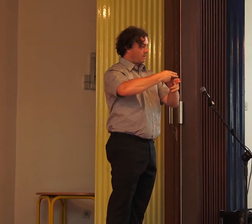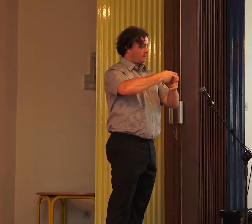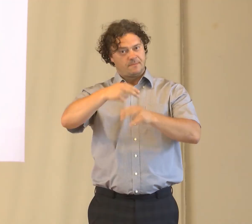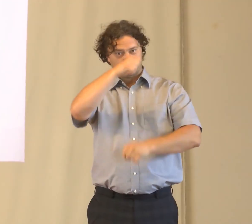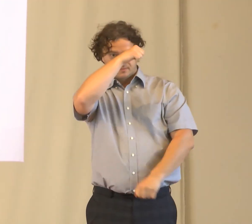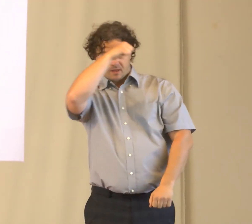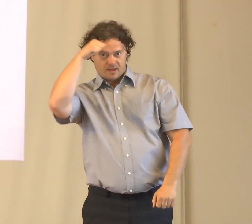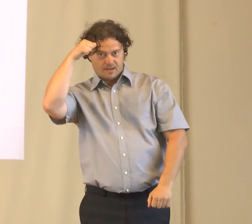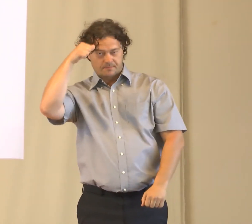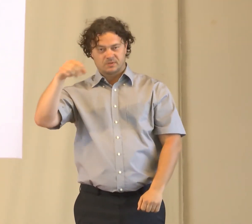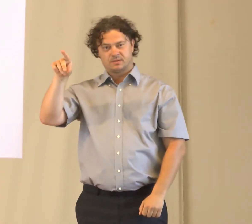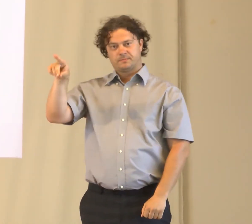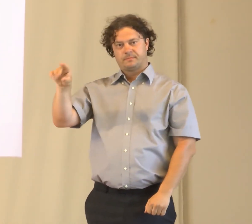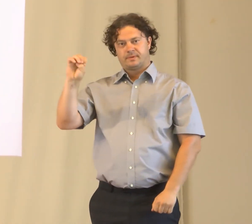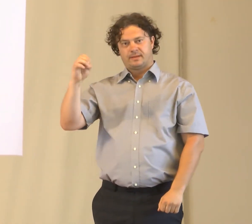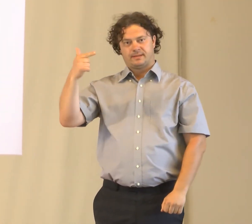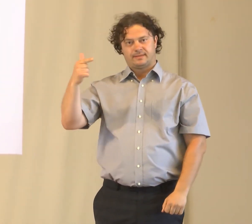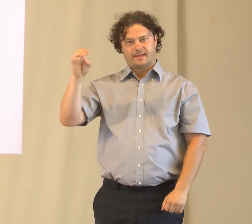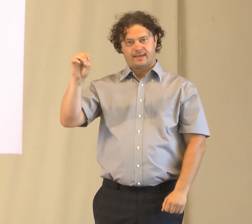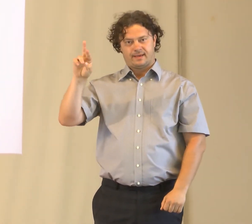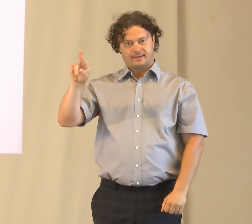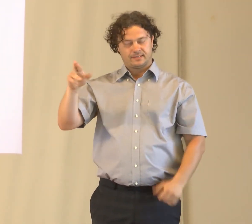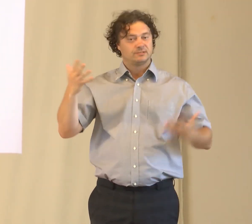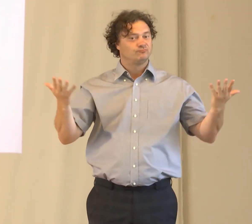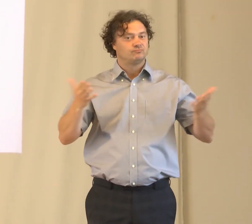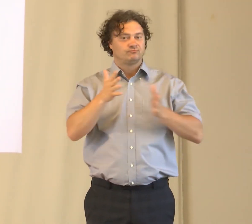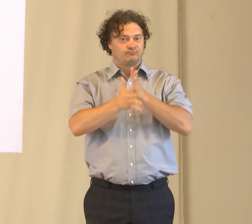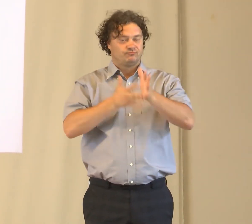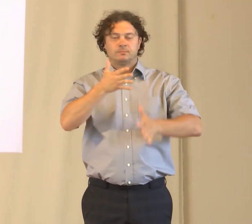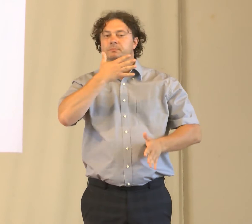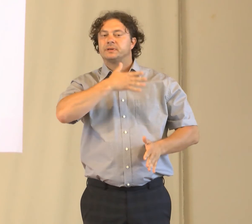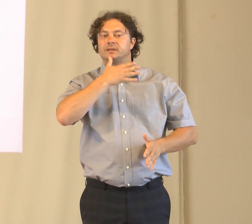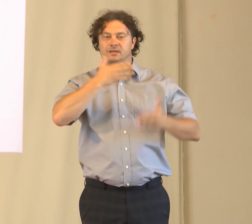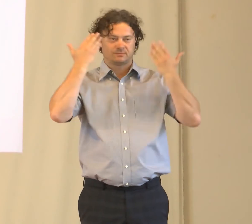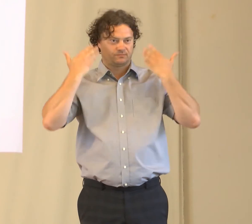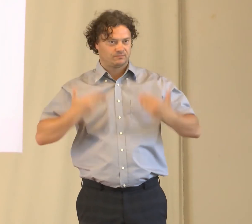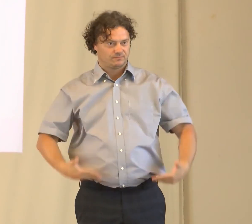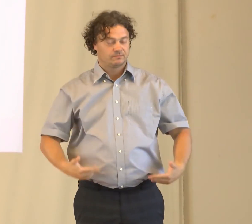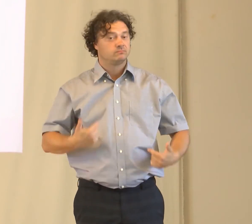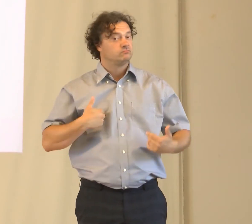Thank you.